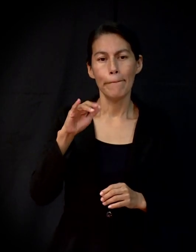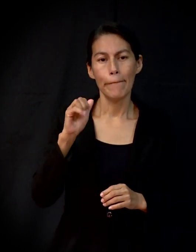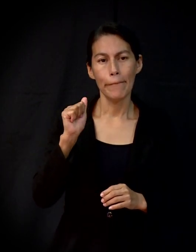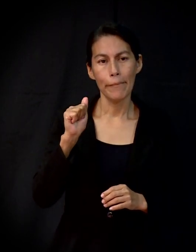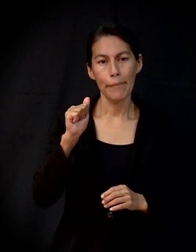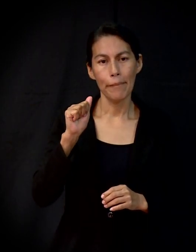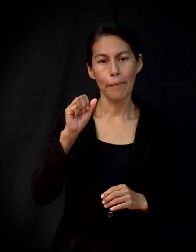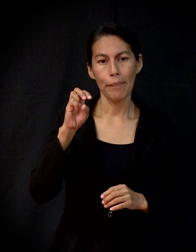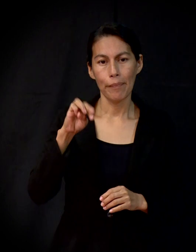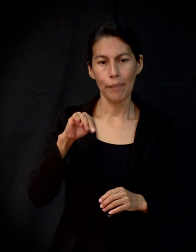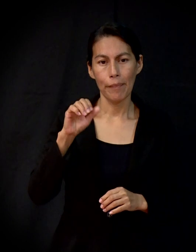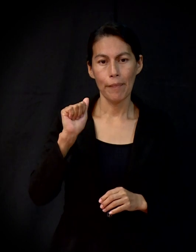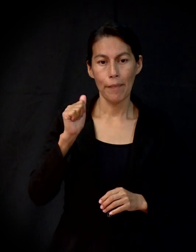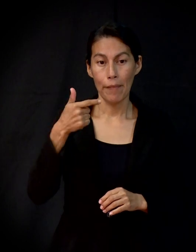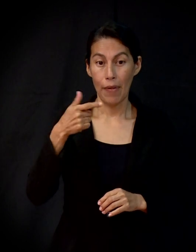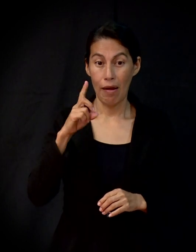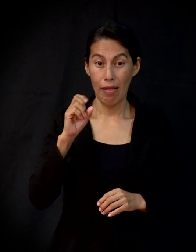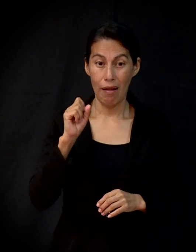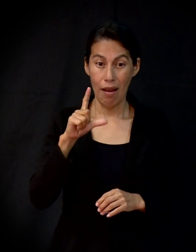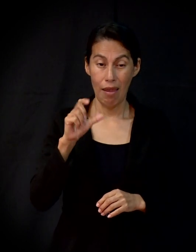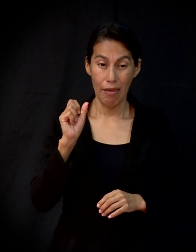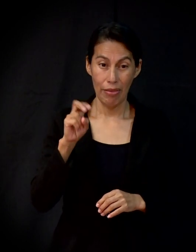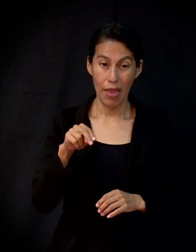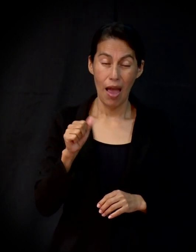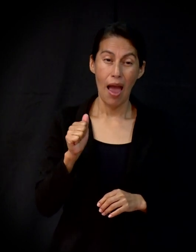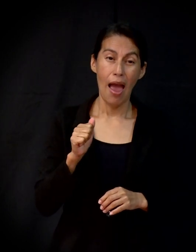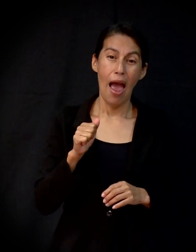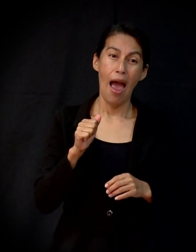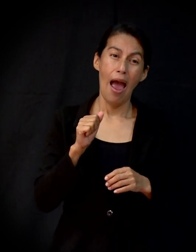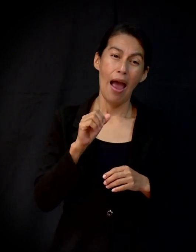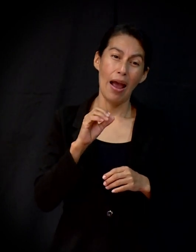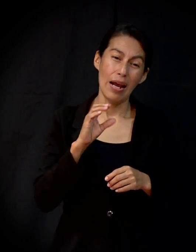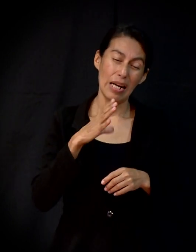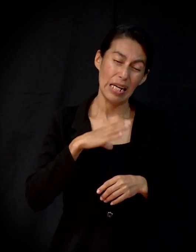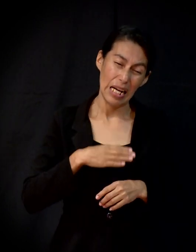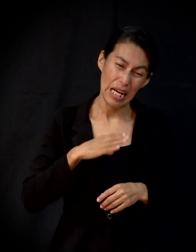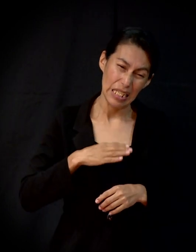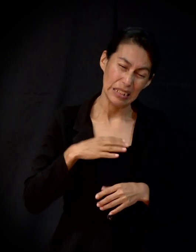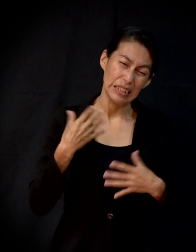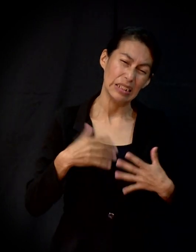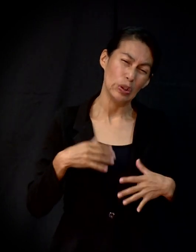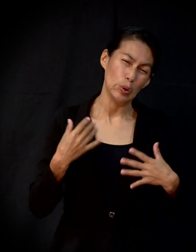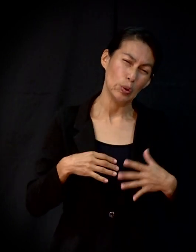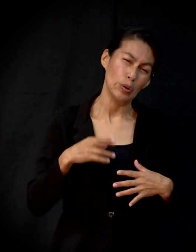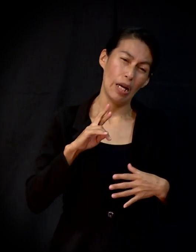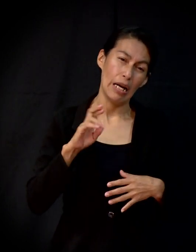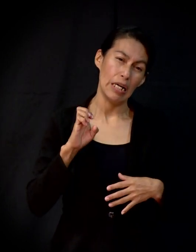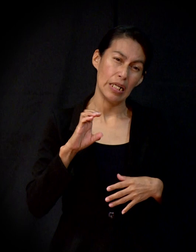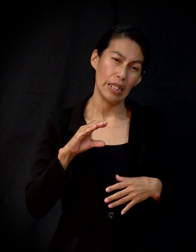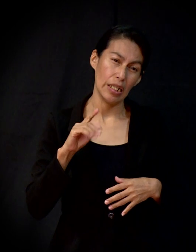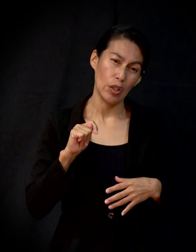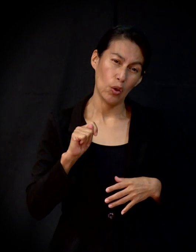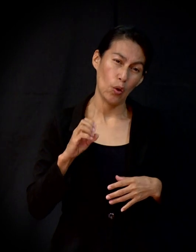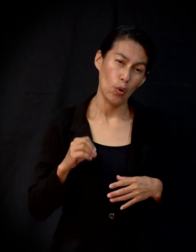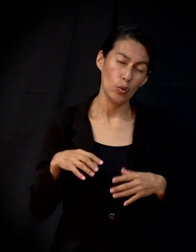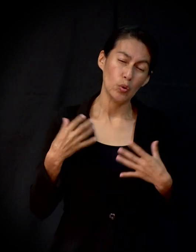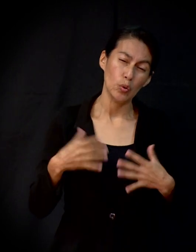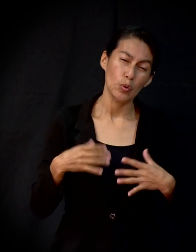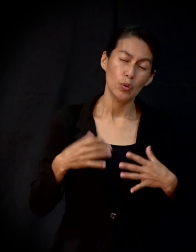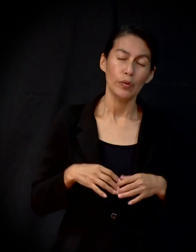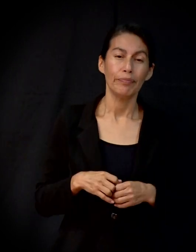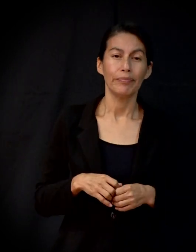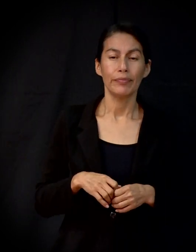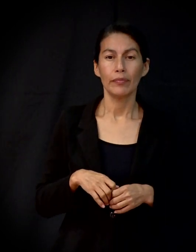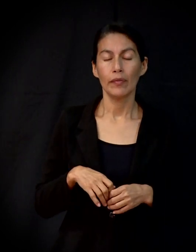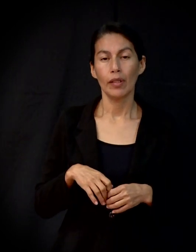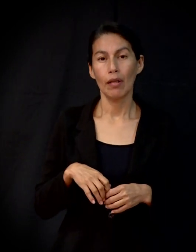Guerrero, Mesa, tiene cáncer de recto. Lili Camargo Quintero, tiene COVID,